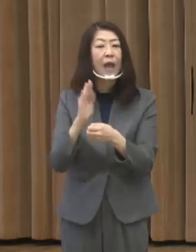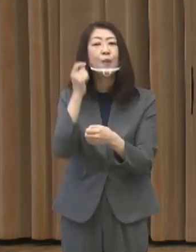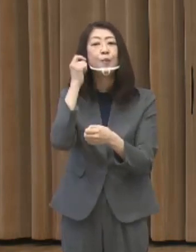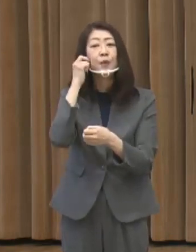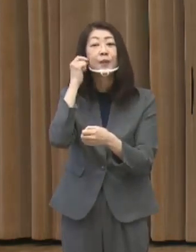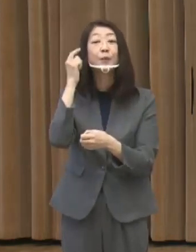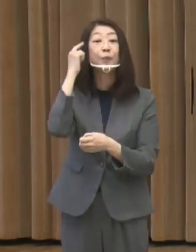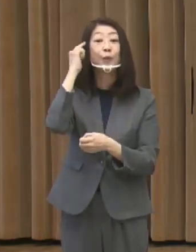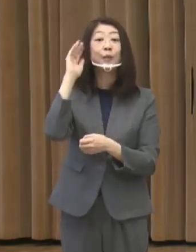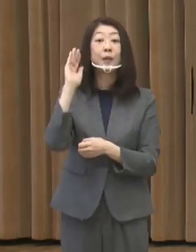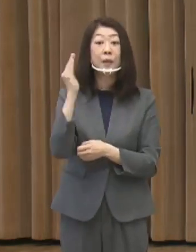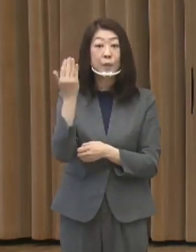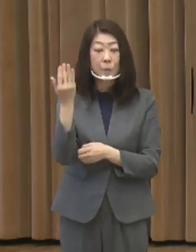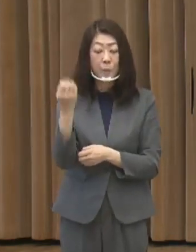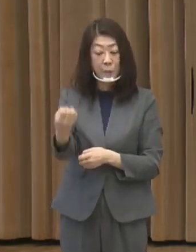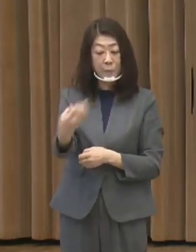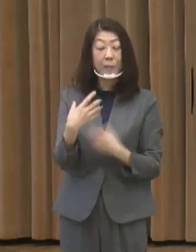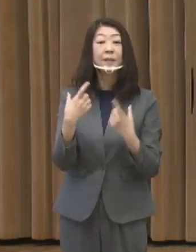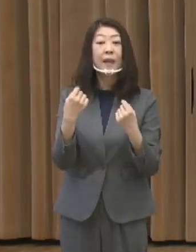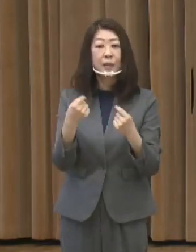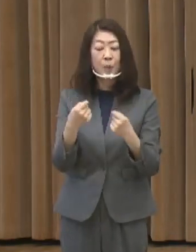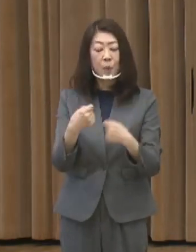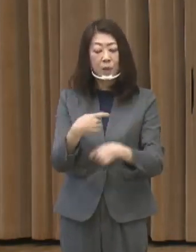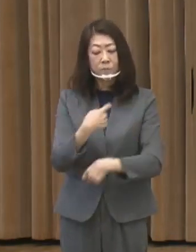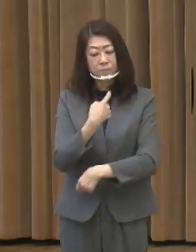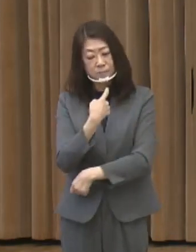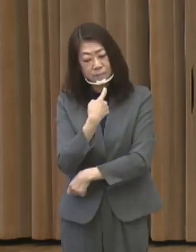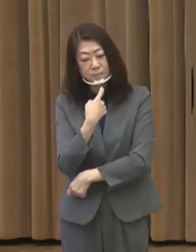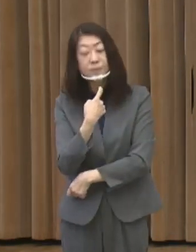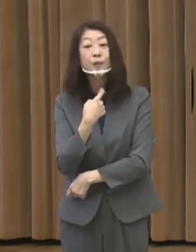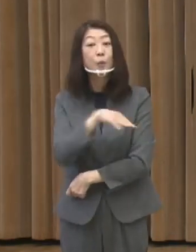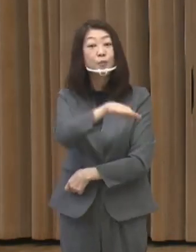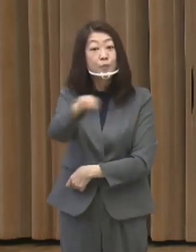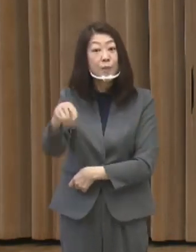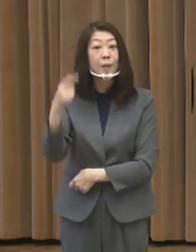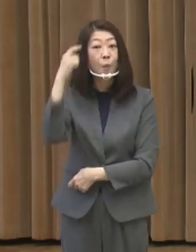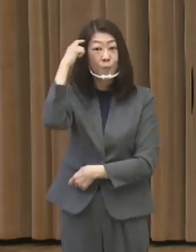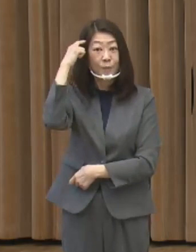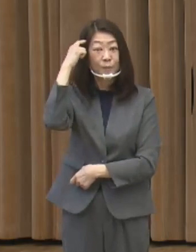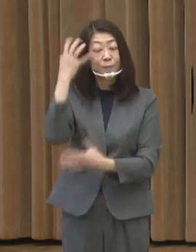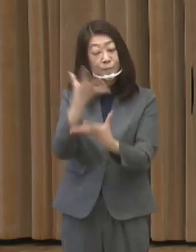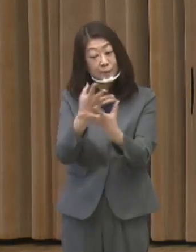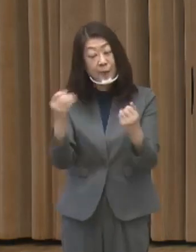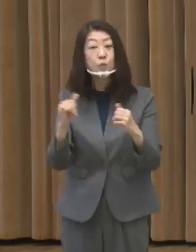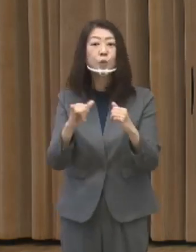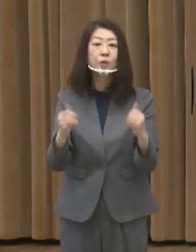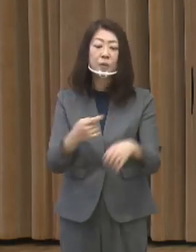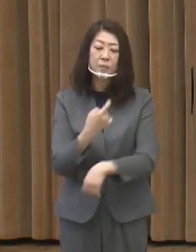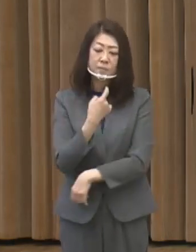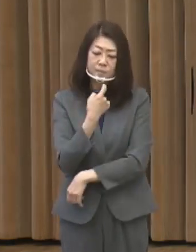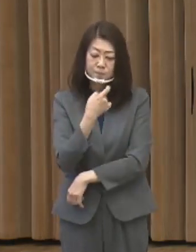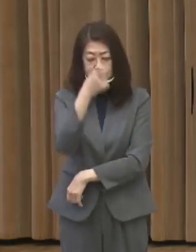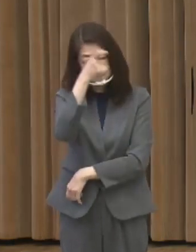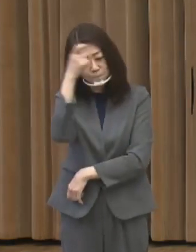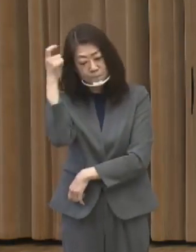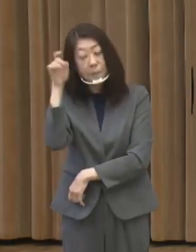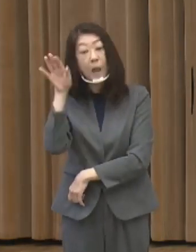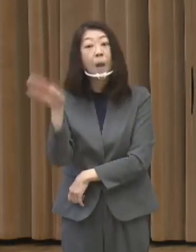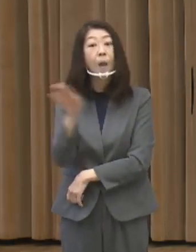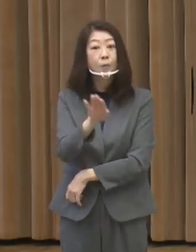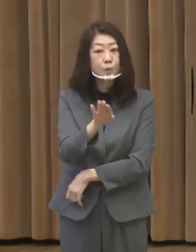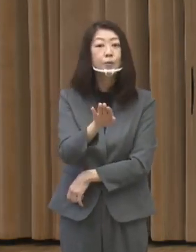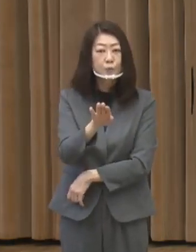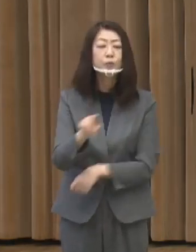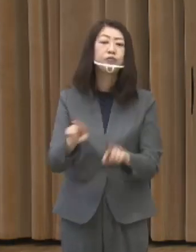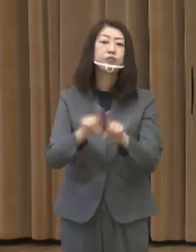けれども、ご指摘のとおり、素朴な疑問や、あるいはその多くの方々がどうなんだろうってお感じになっていることも私